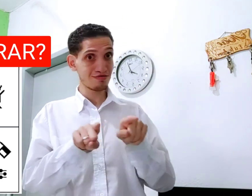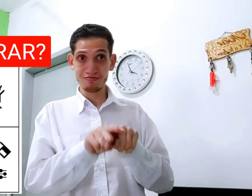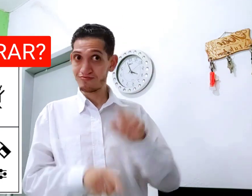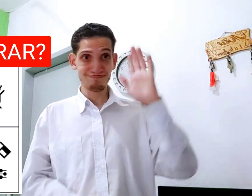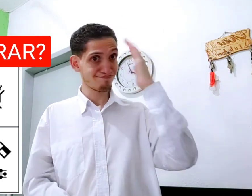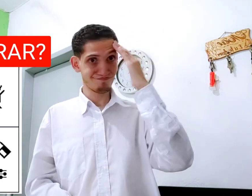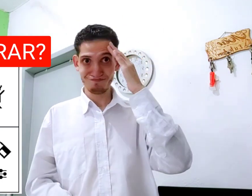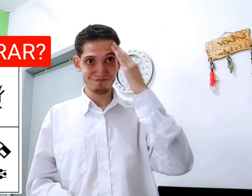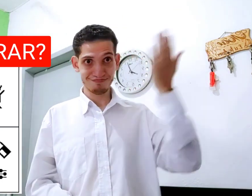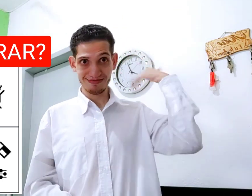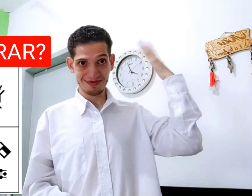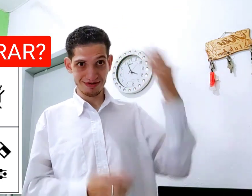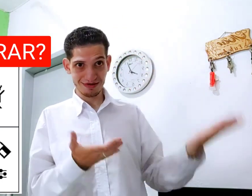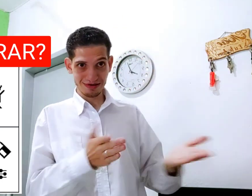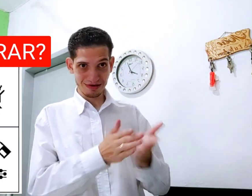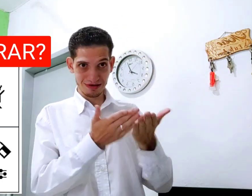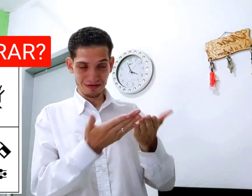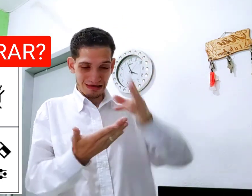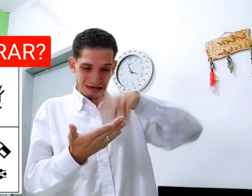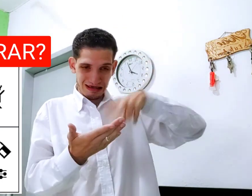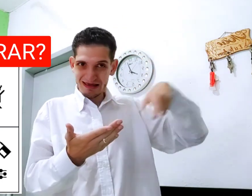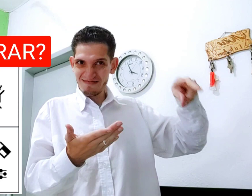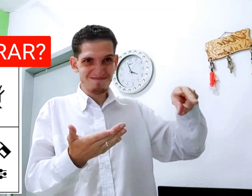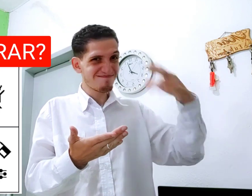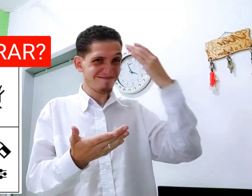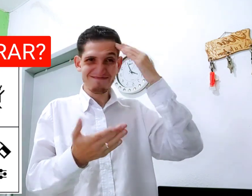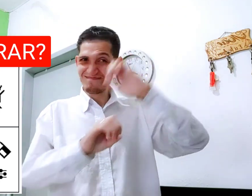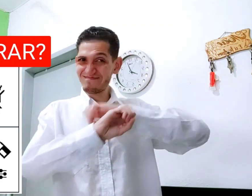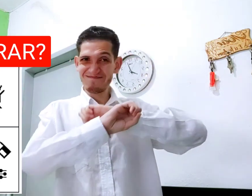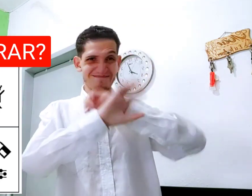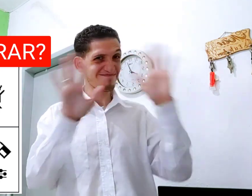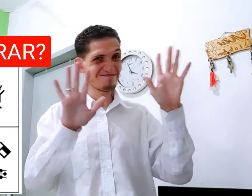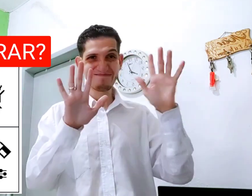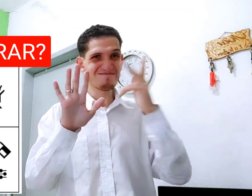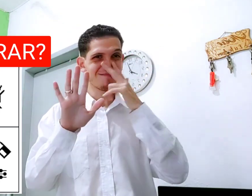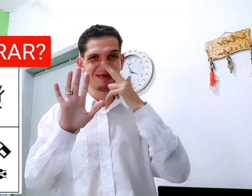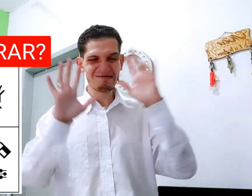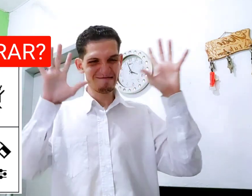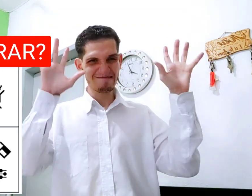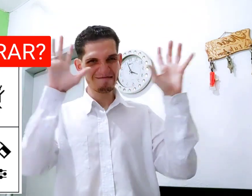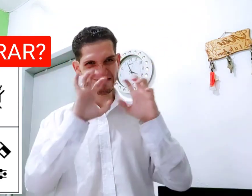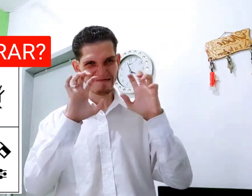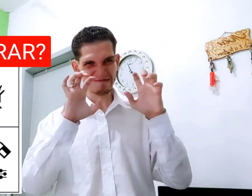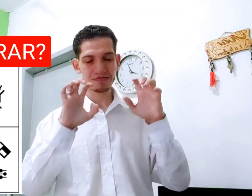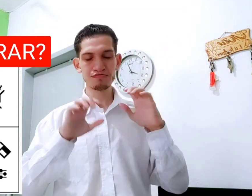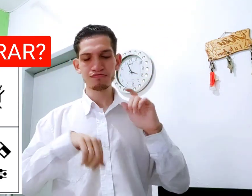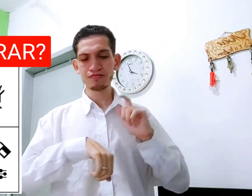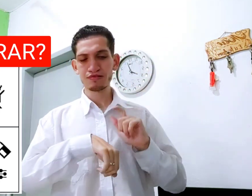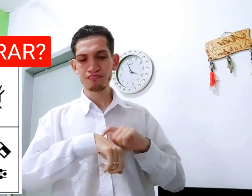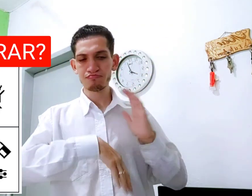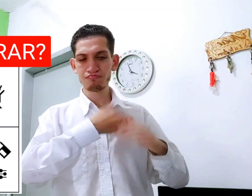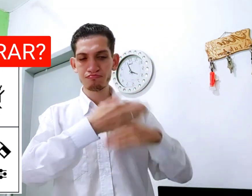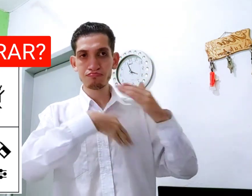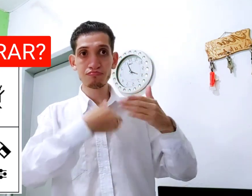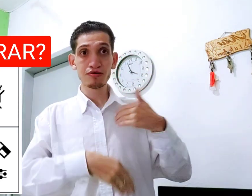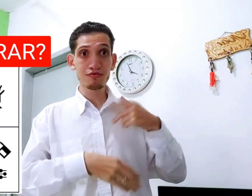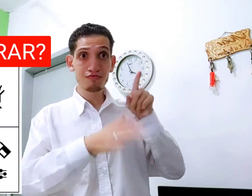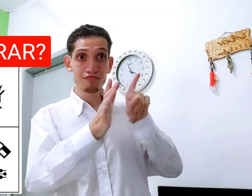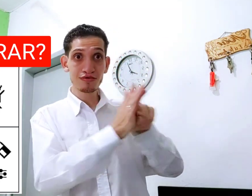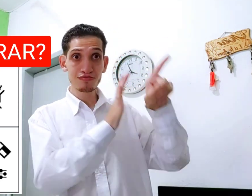pra vocês, eu também não compreendia muito bem essa palavra quando eu lia. E tava obscuro pra mim. E com o passar do